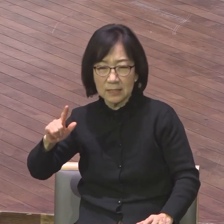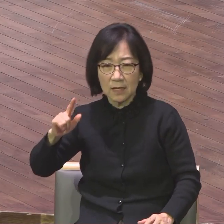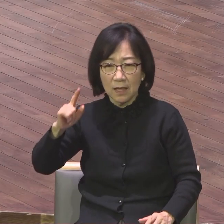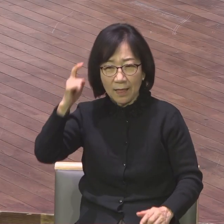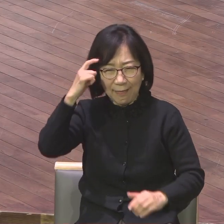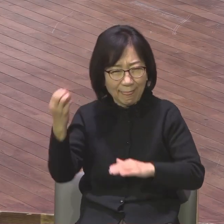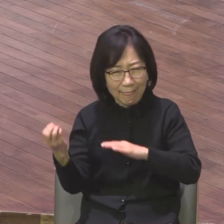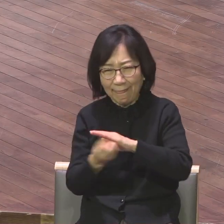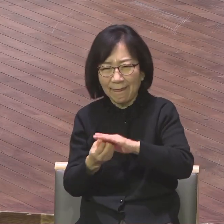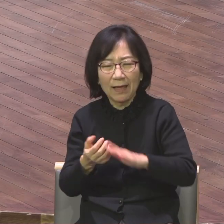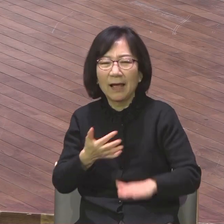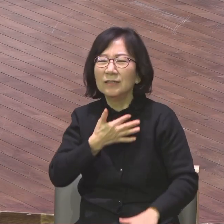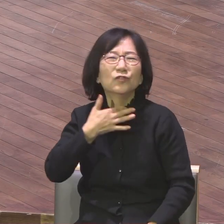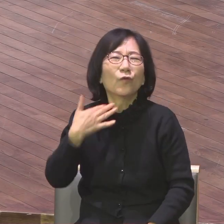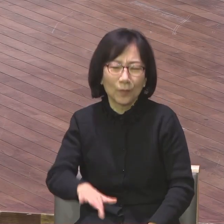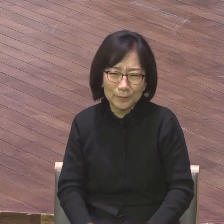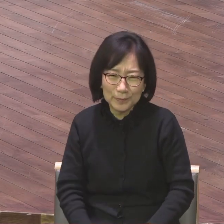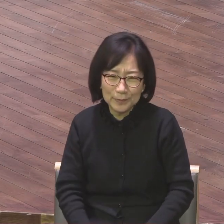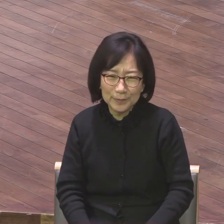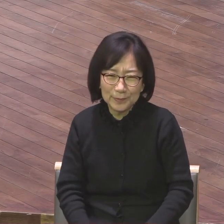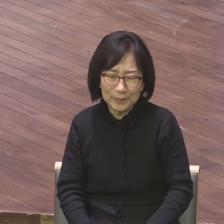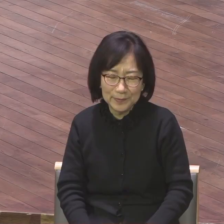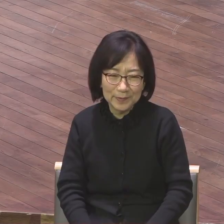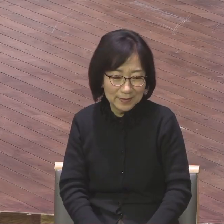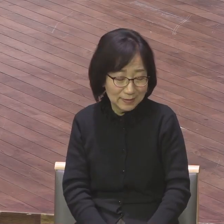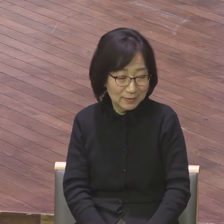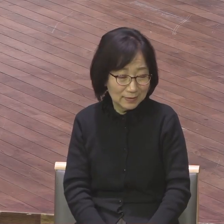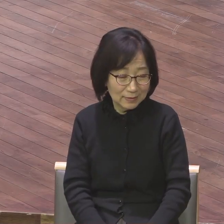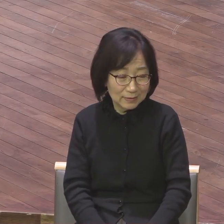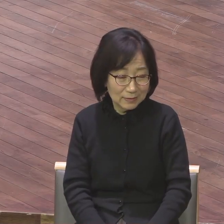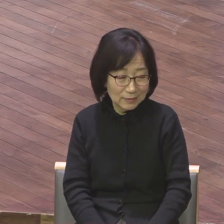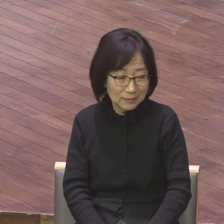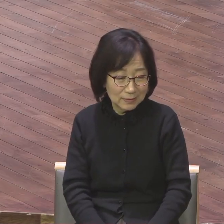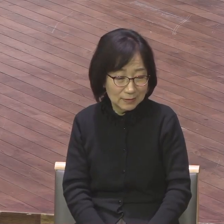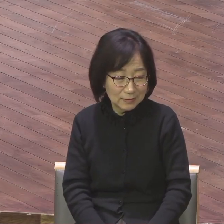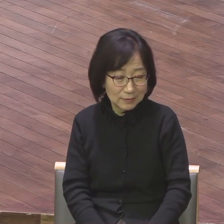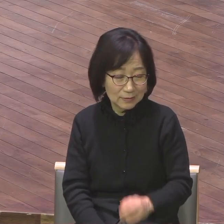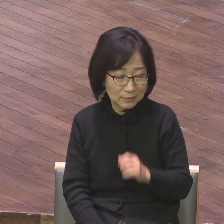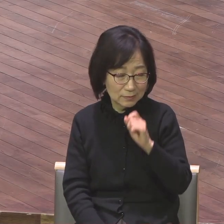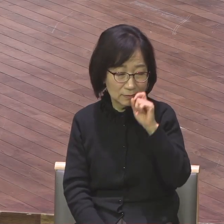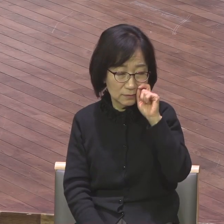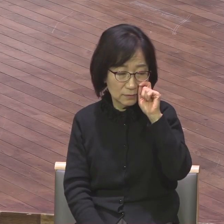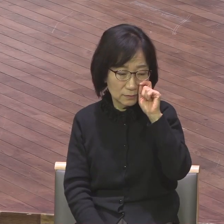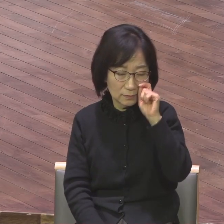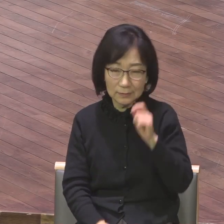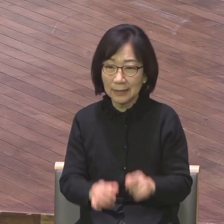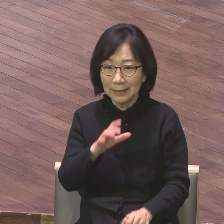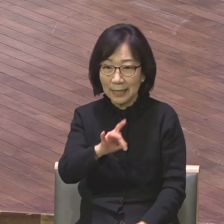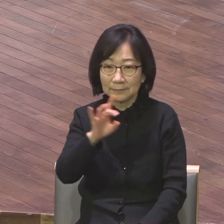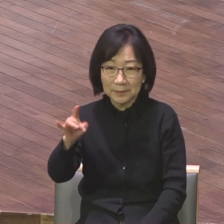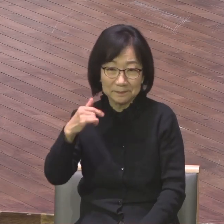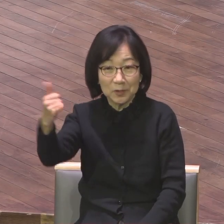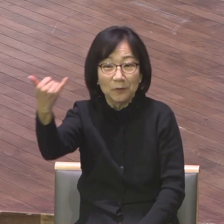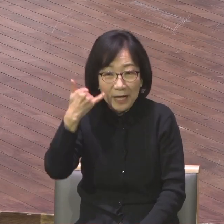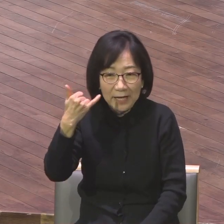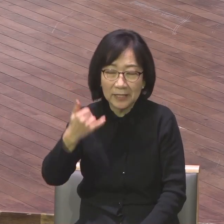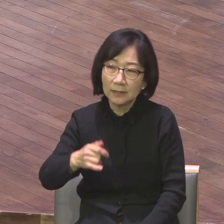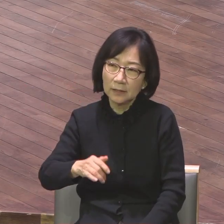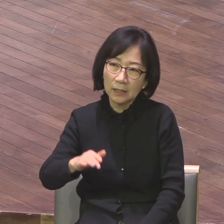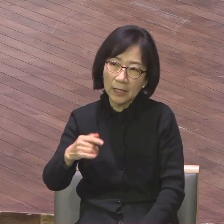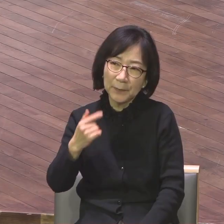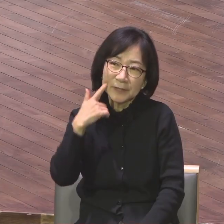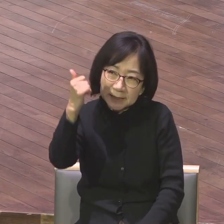없어요. 지금도 맞아. 누가 어느 목사님 나를 한번 불러주십시오. 나 그런 소리 들으면 이야